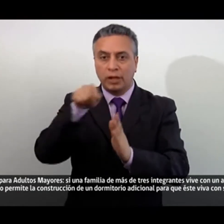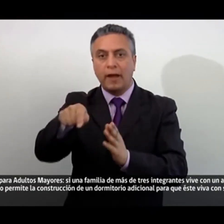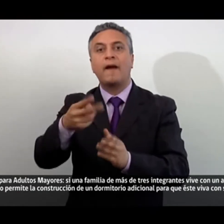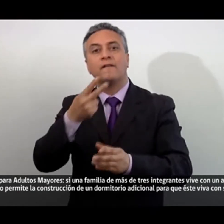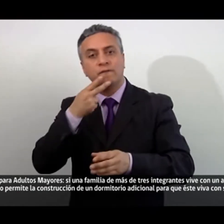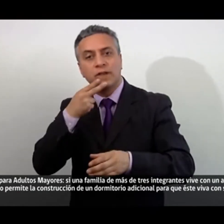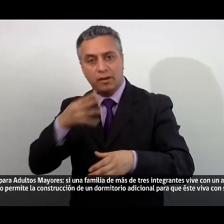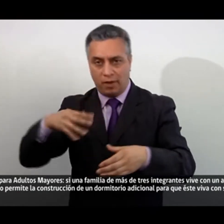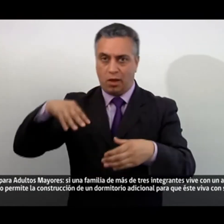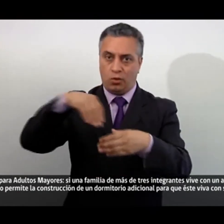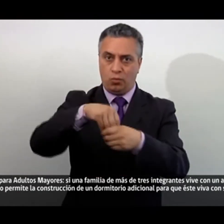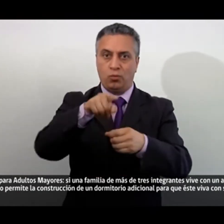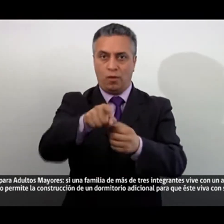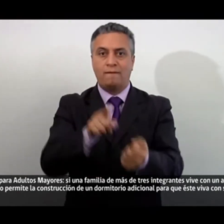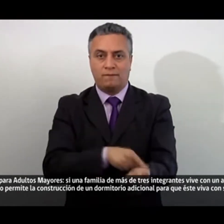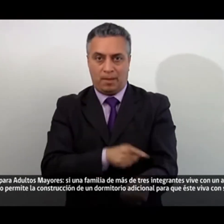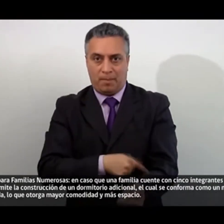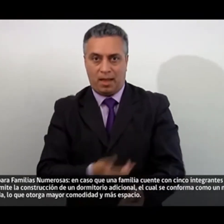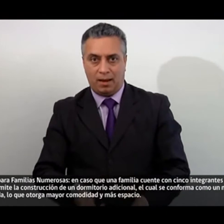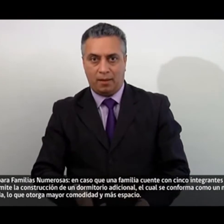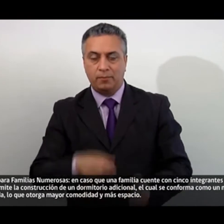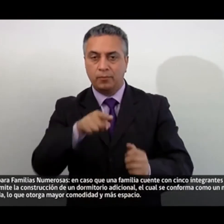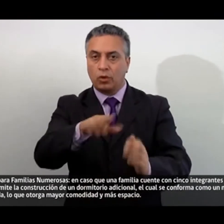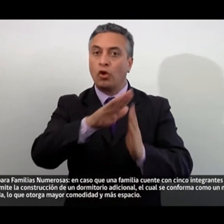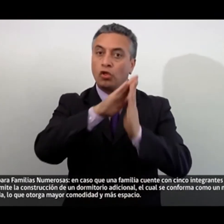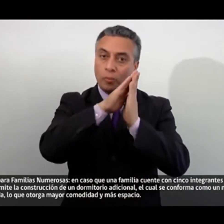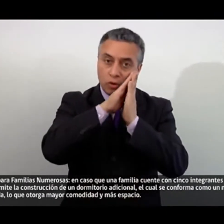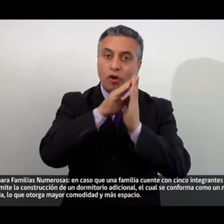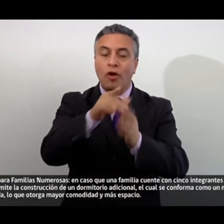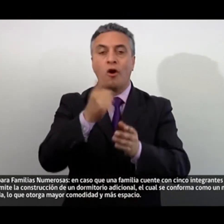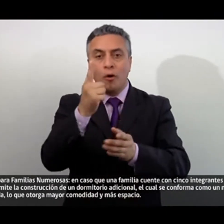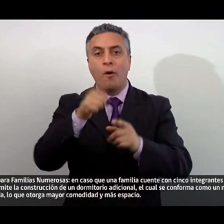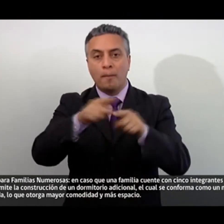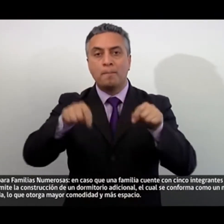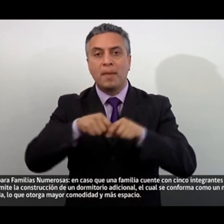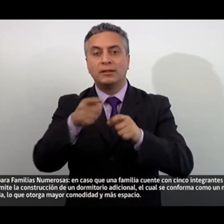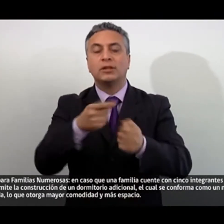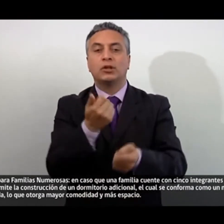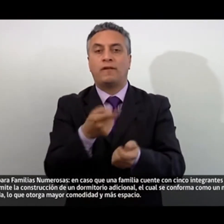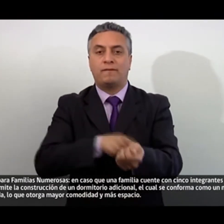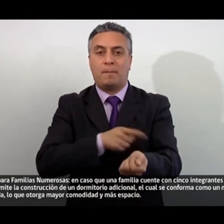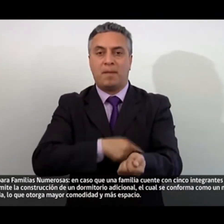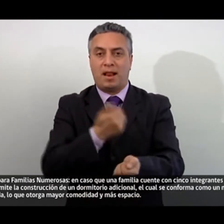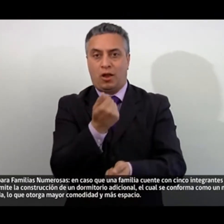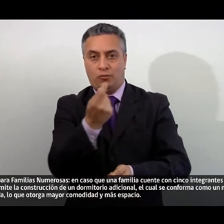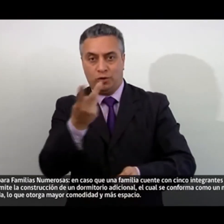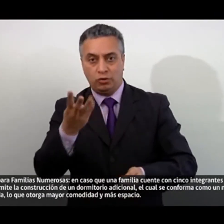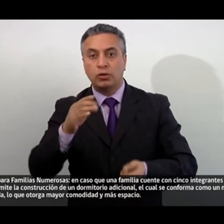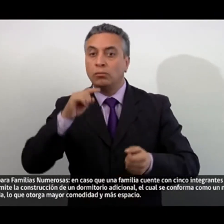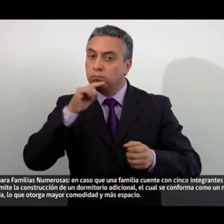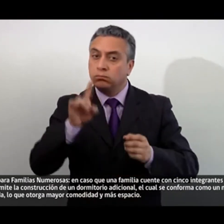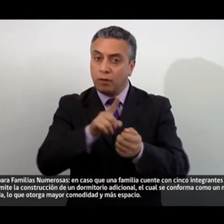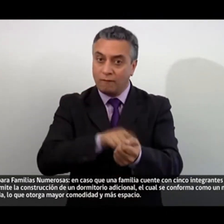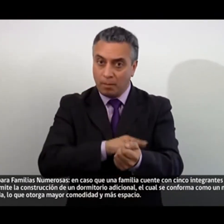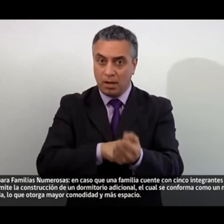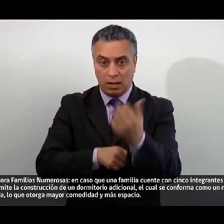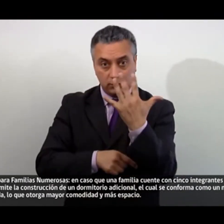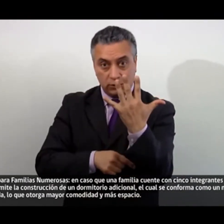que éste viva con su familia. Dormitorio para familias numerosas. En caso que una familia cuente con 5 integrantes o